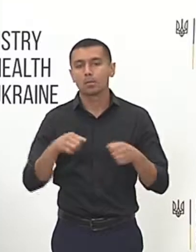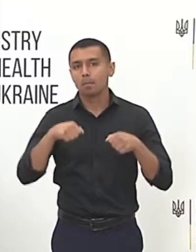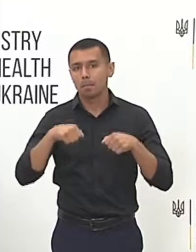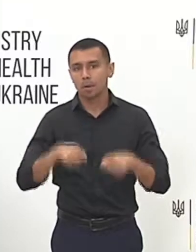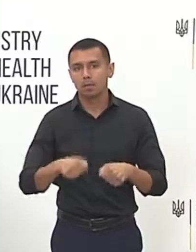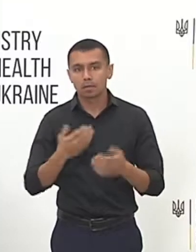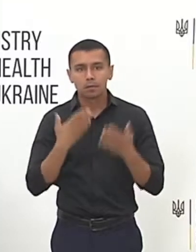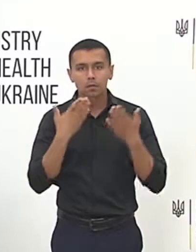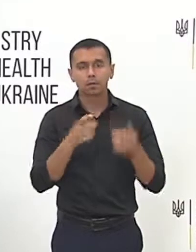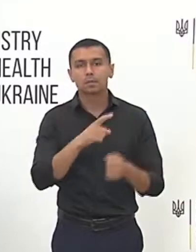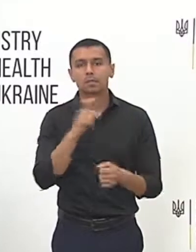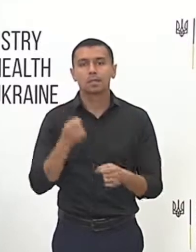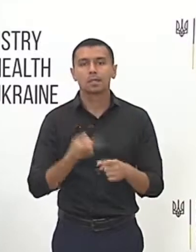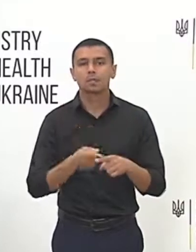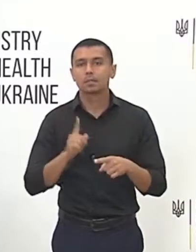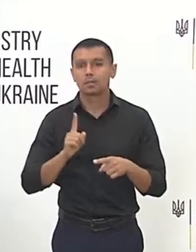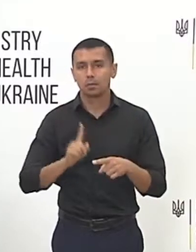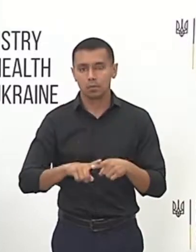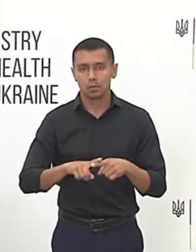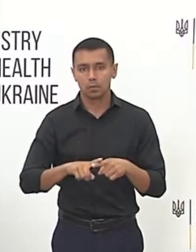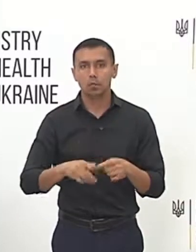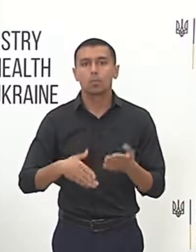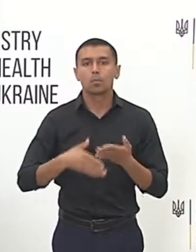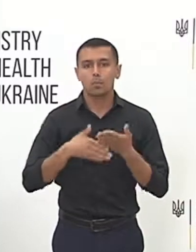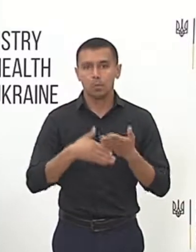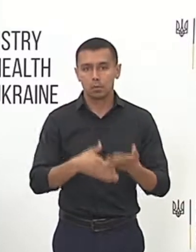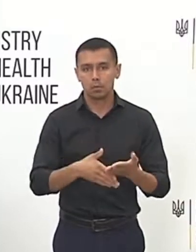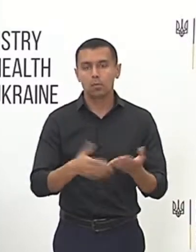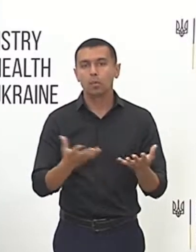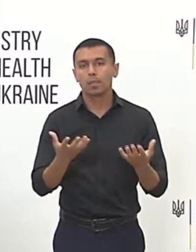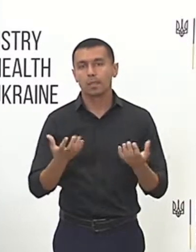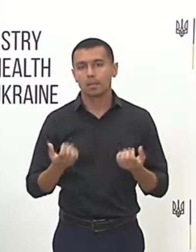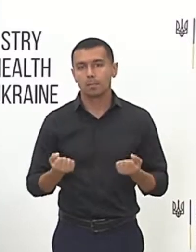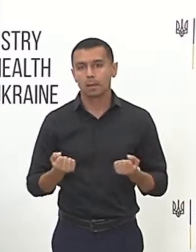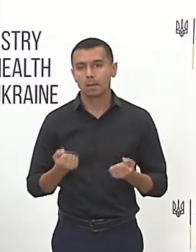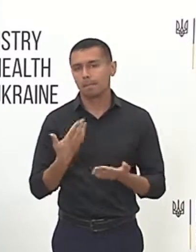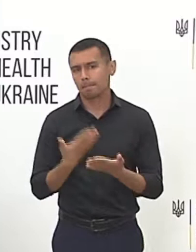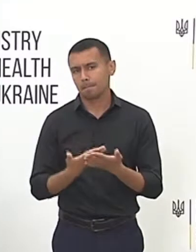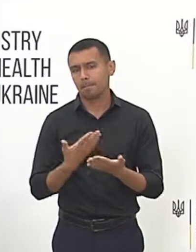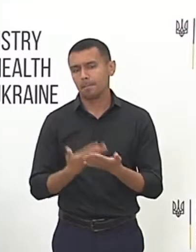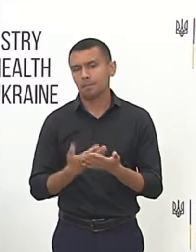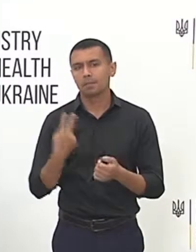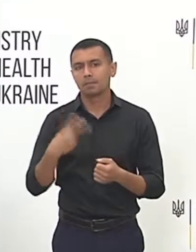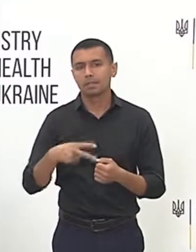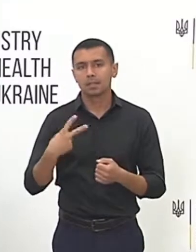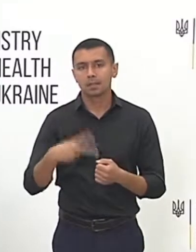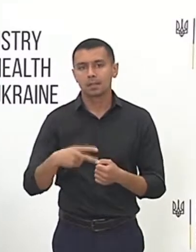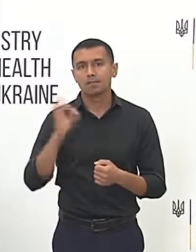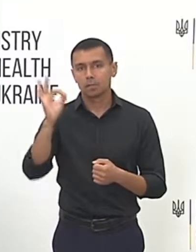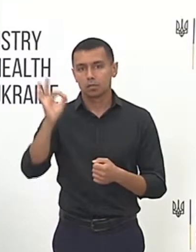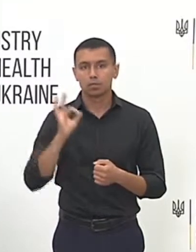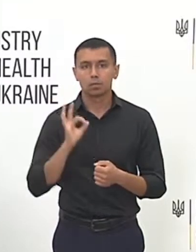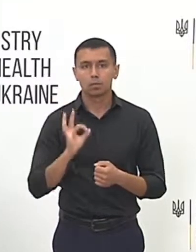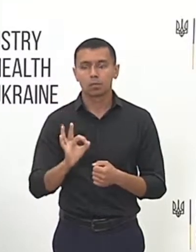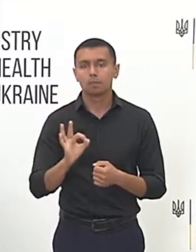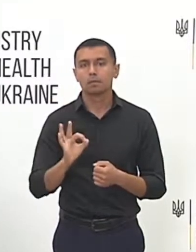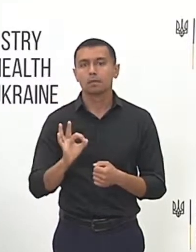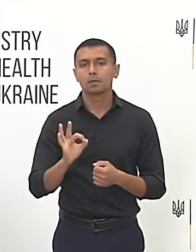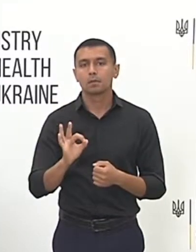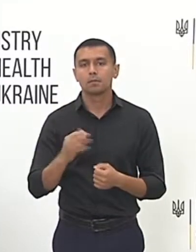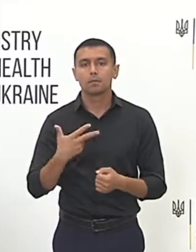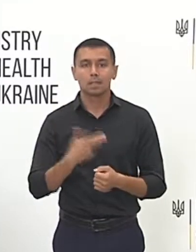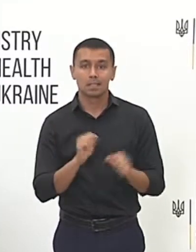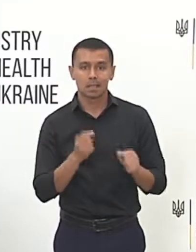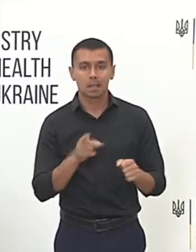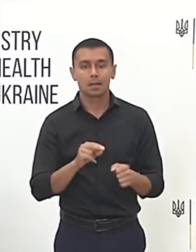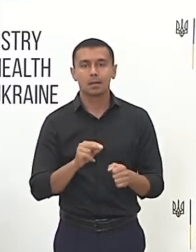право звернутися за цією допомогою, отримає близько 20% вакцини